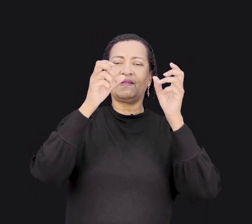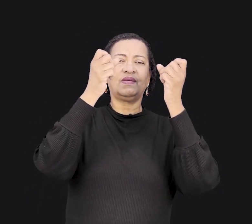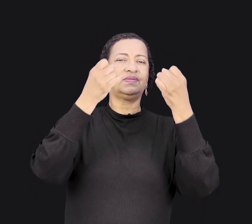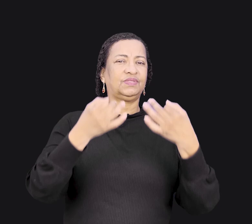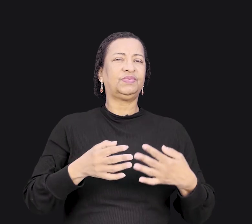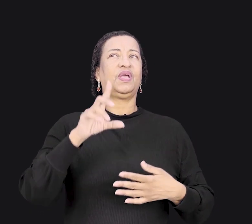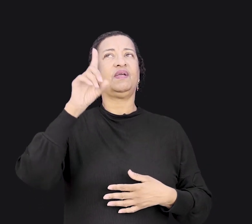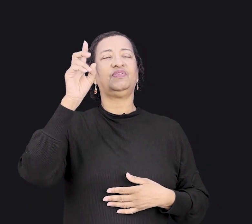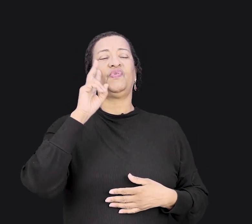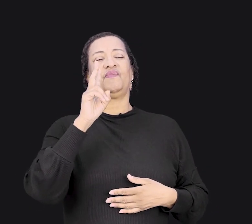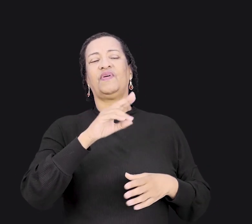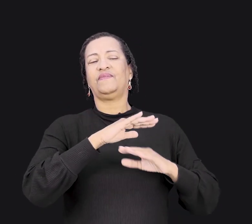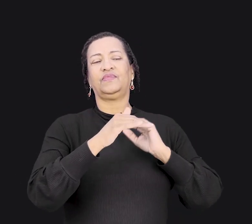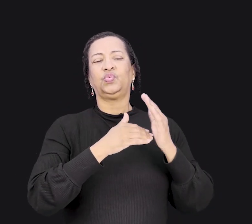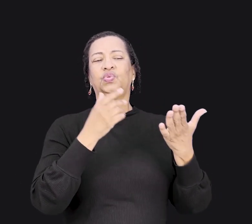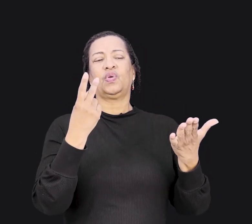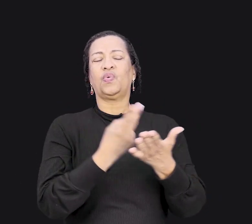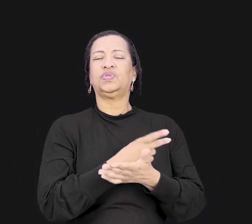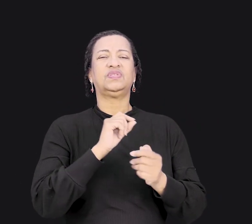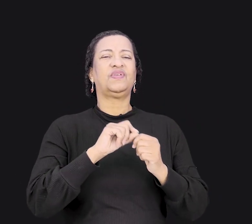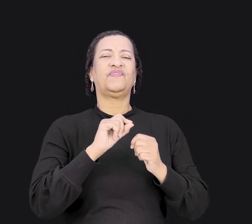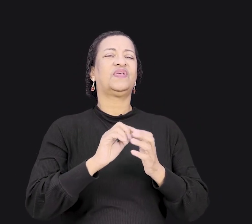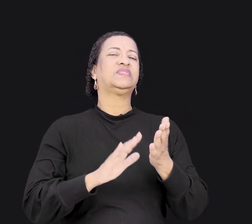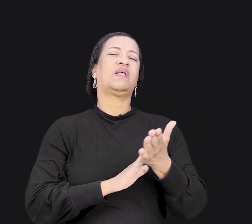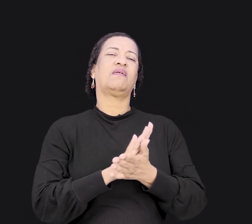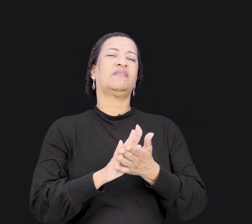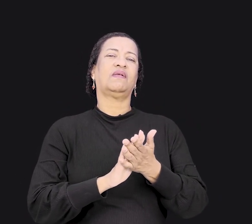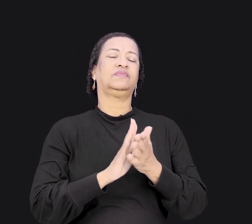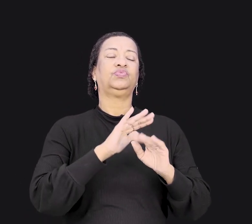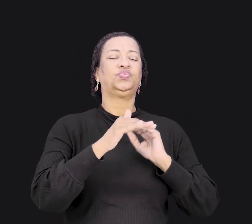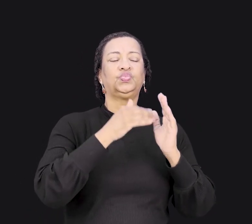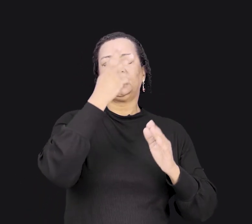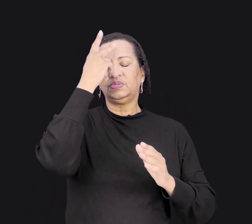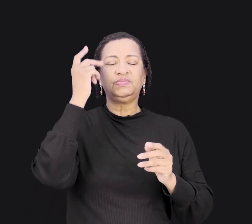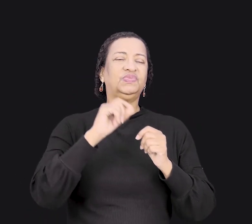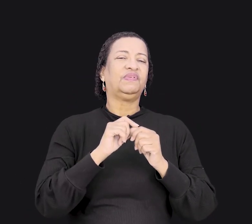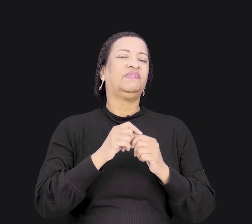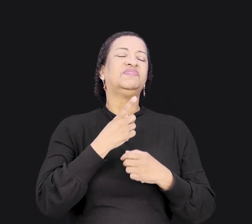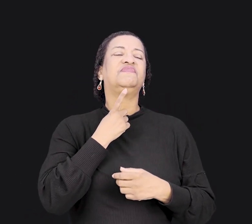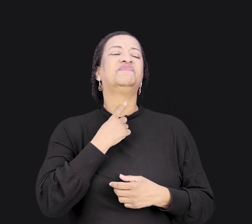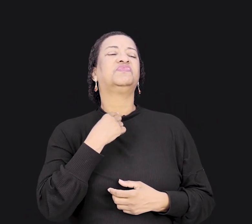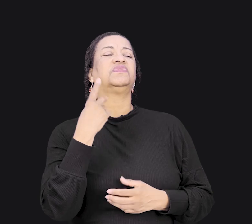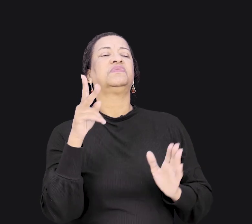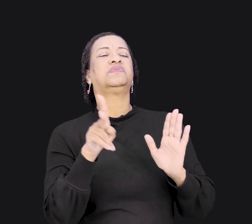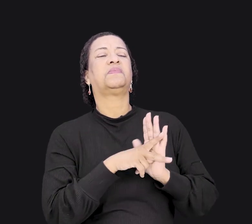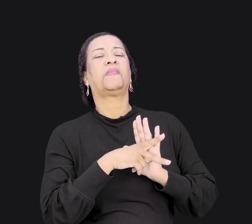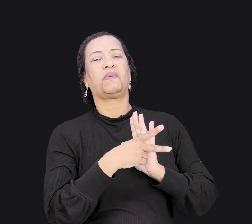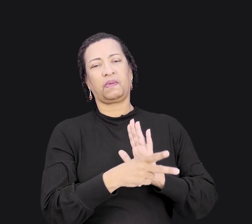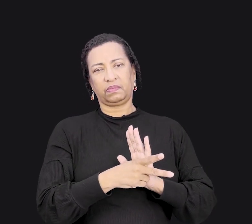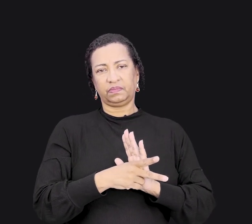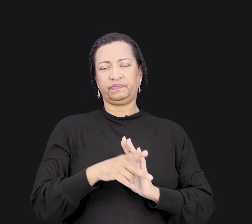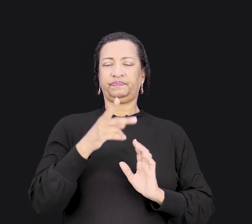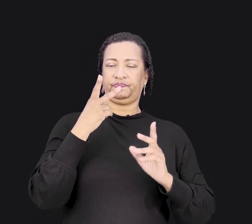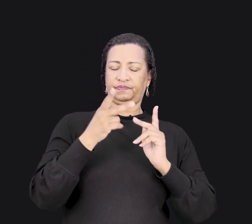tudo acontecer sem fazer nada, enquanto todos fazem o que querem. Ele faz a seguinte